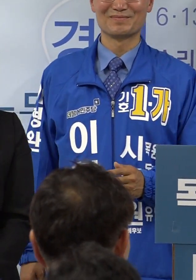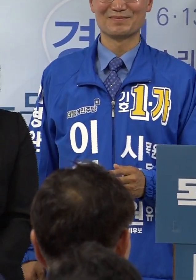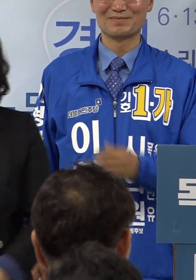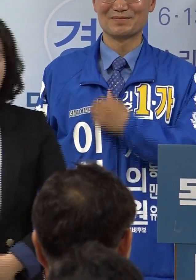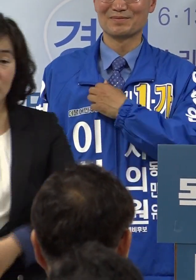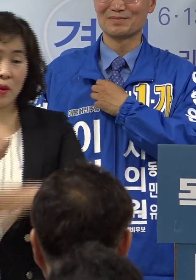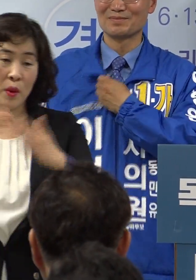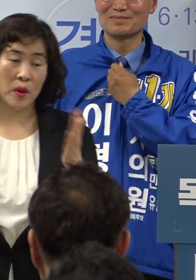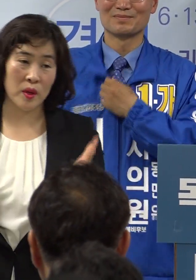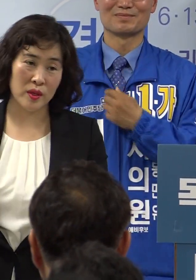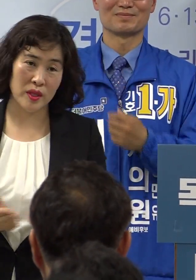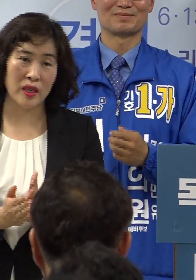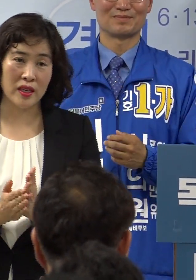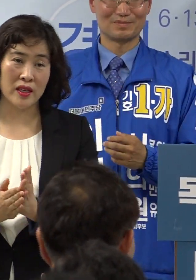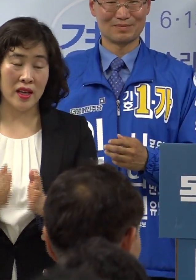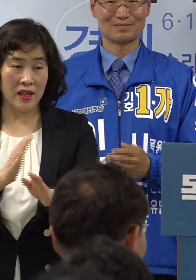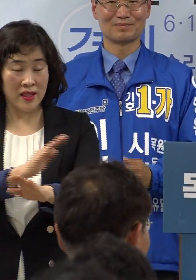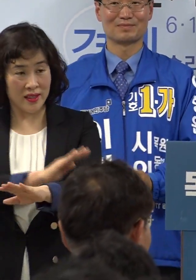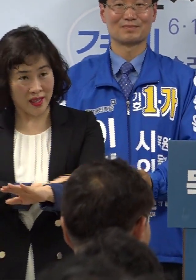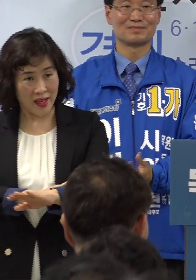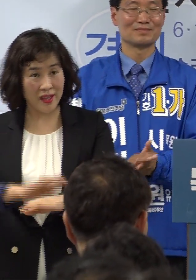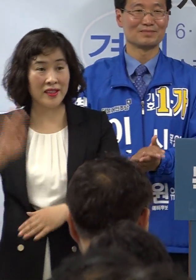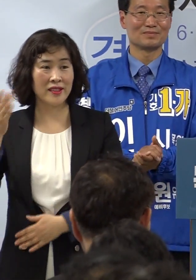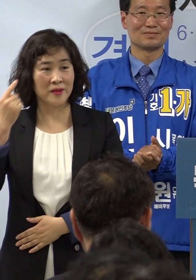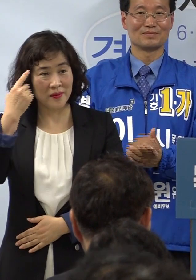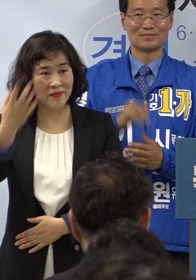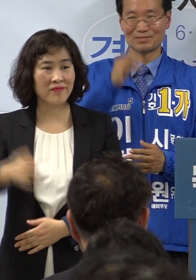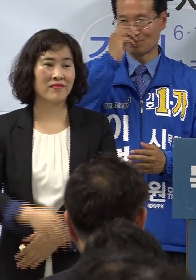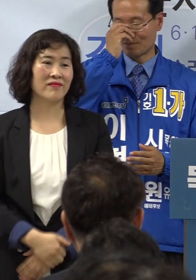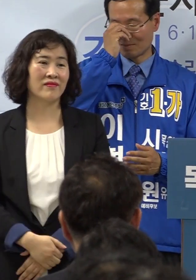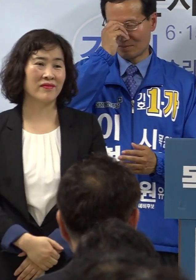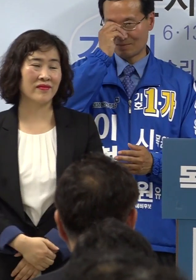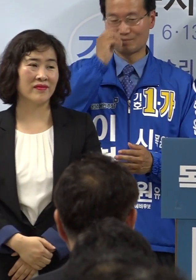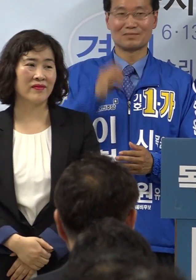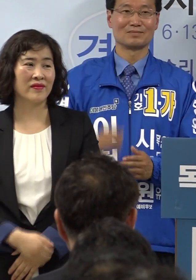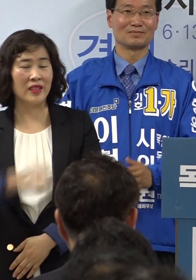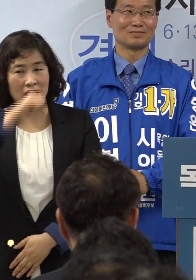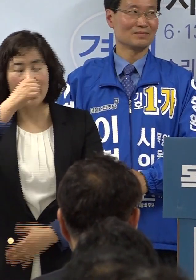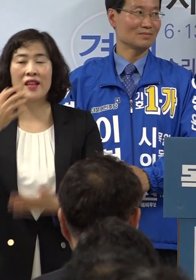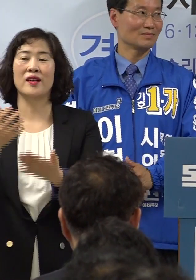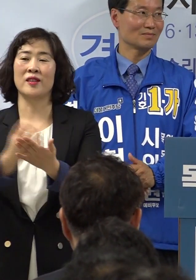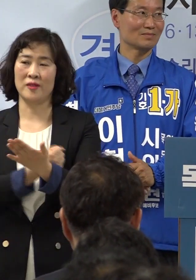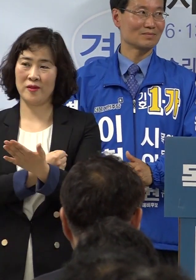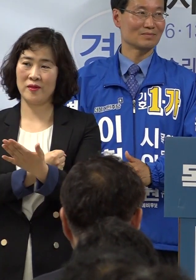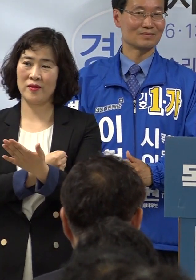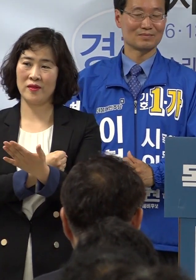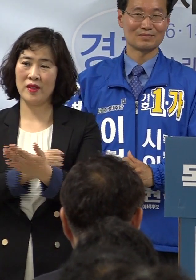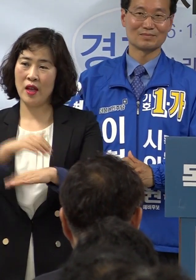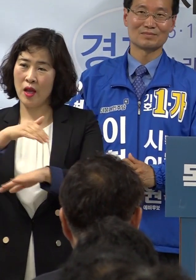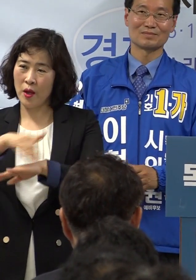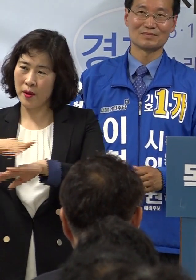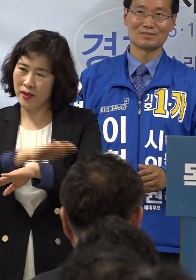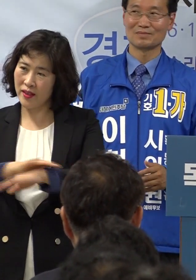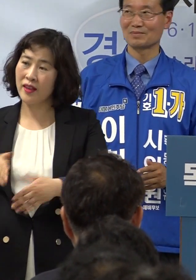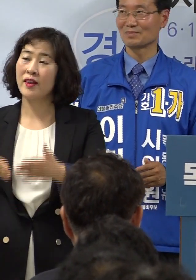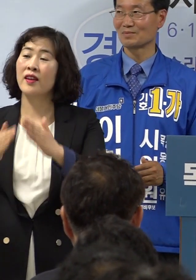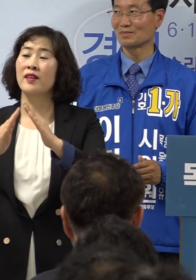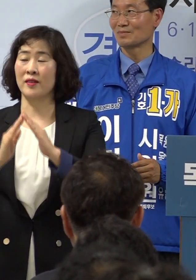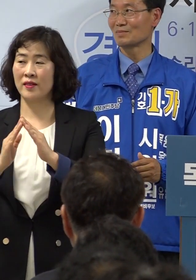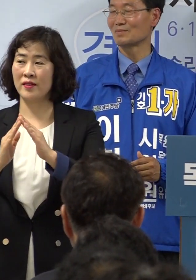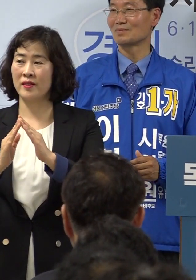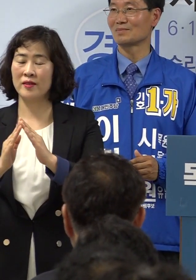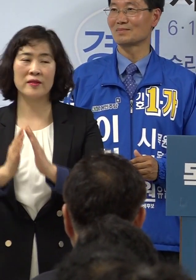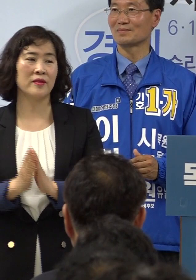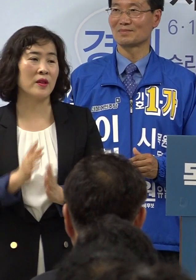집권당 괜히 한 거 아니죠? 네. 예산을 가지고 오고 계획을 잘 세워서